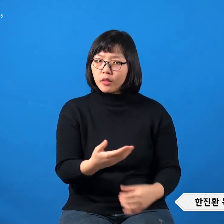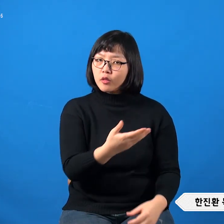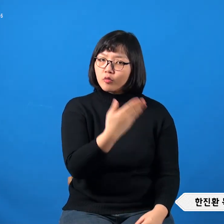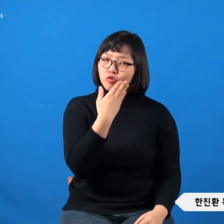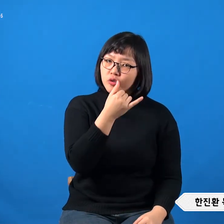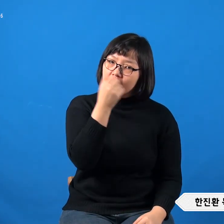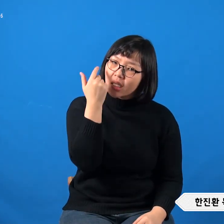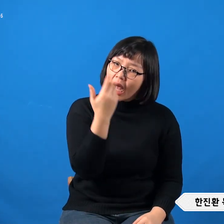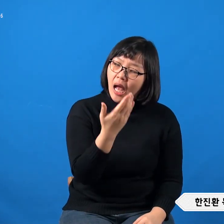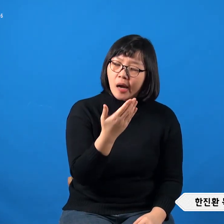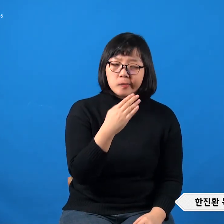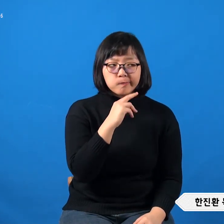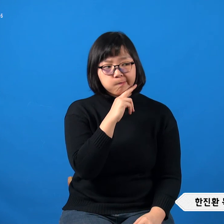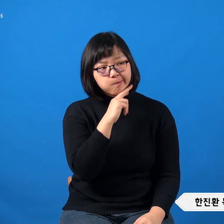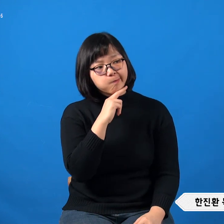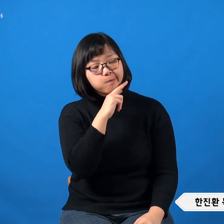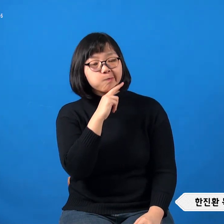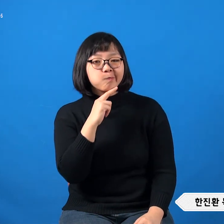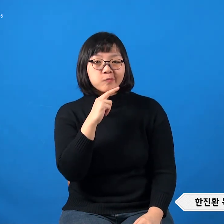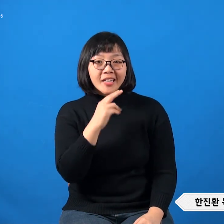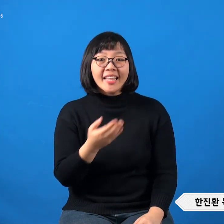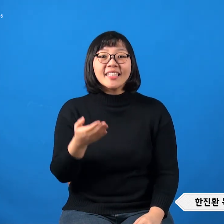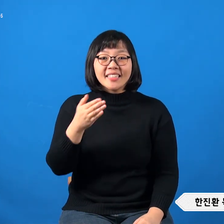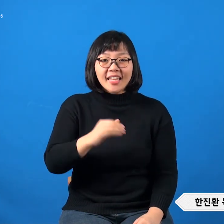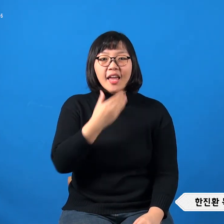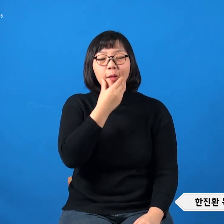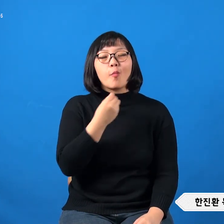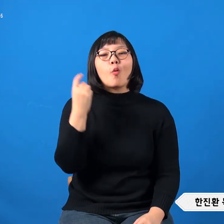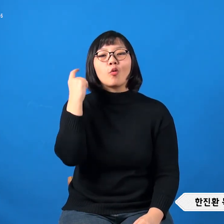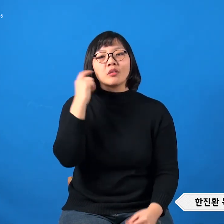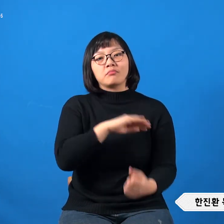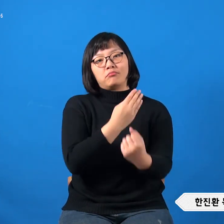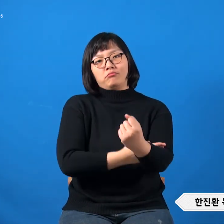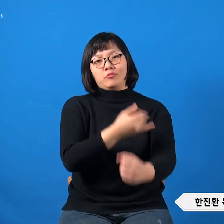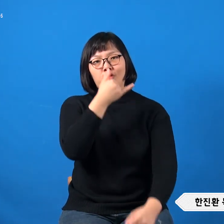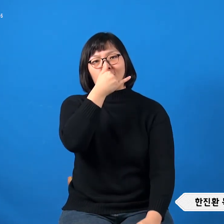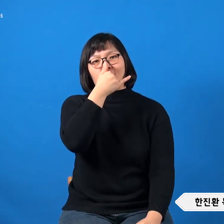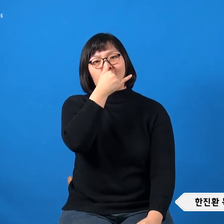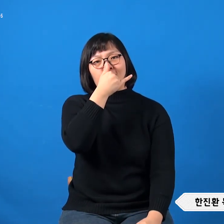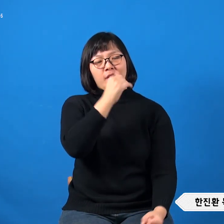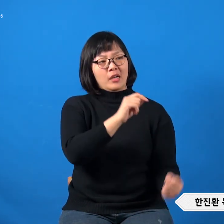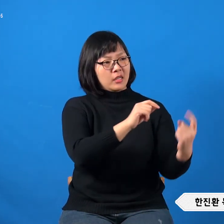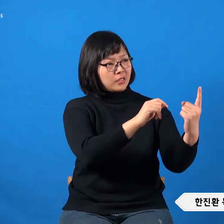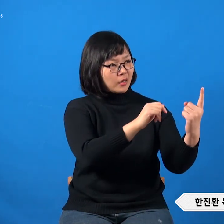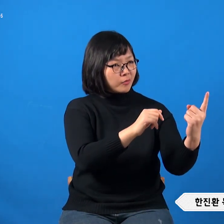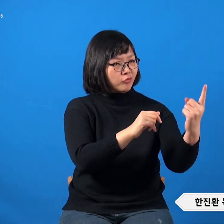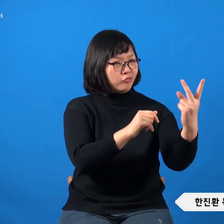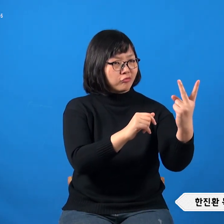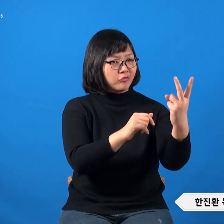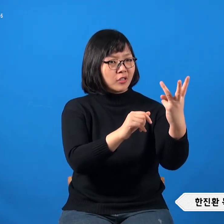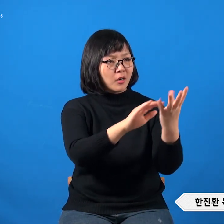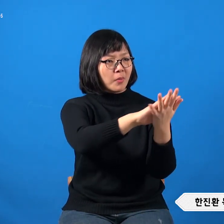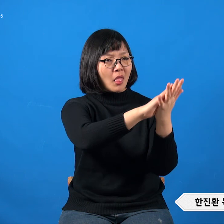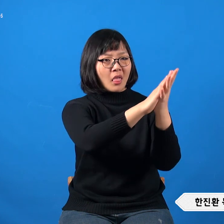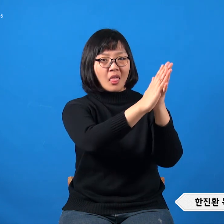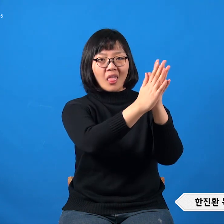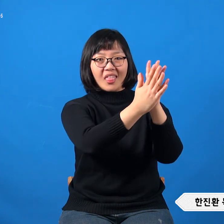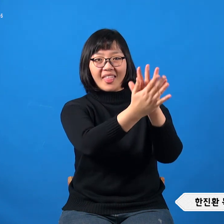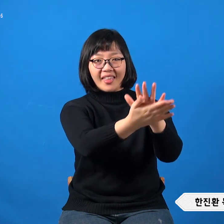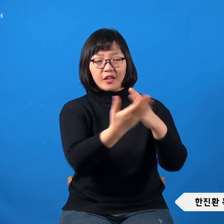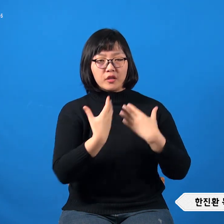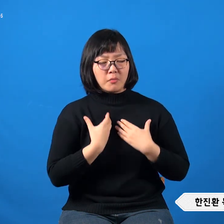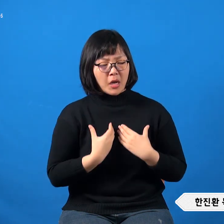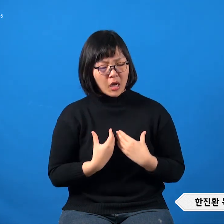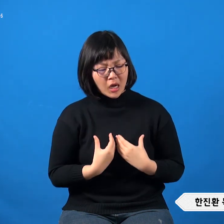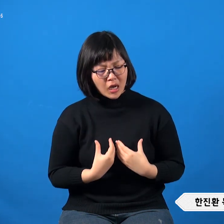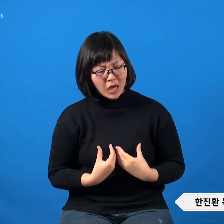정말로 능력이었습니다. 한 사람씩 한 사람씩 변해가기를 시작하는 것입니다. 절망에 빠져있던 사람이